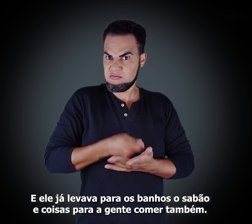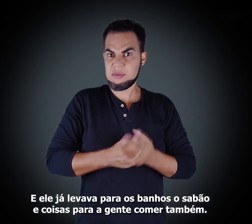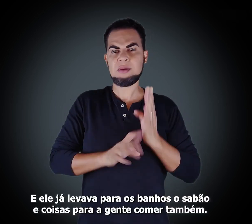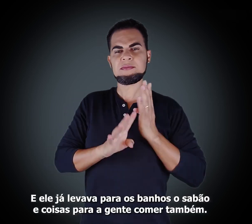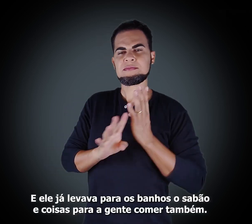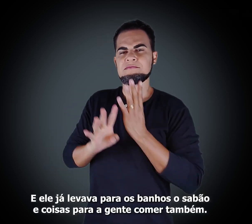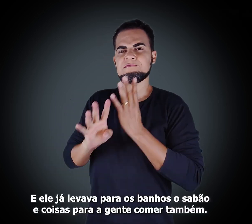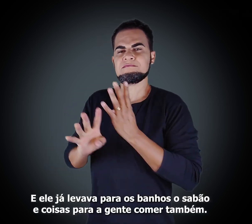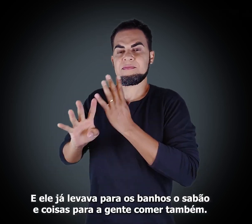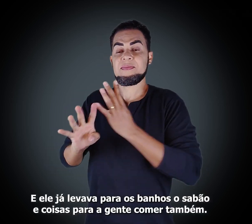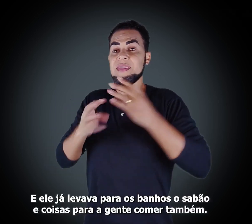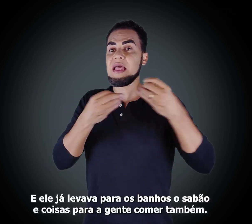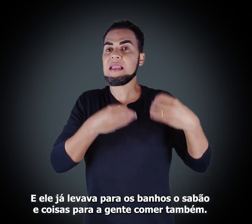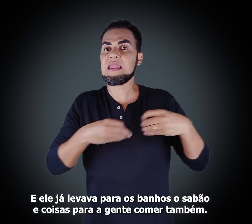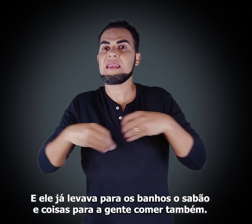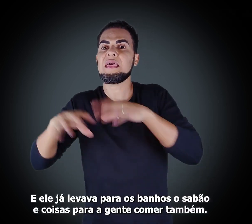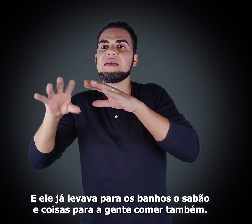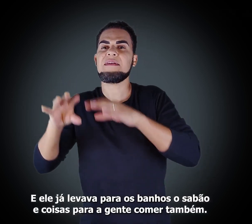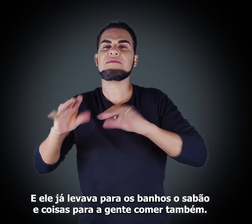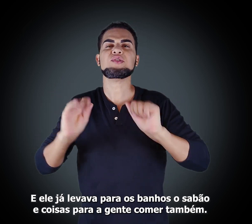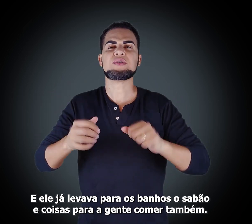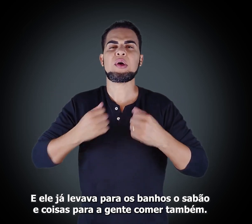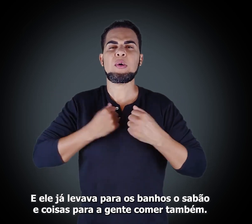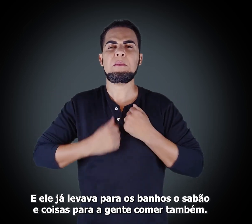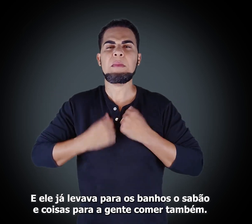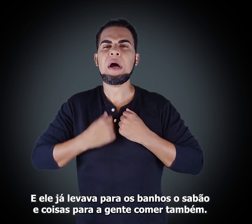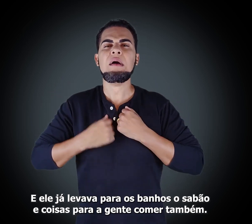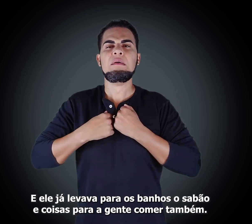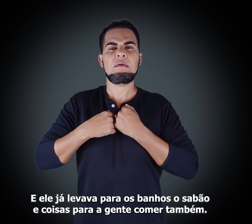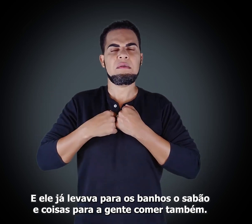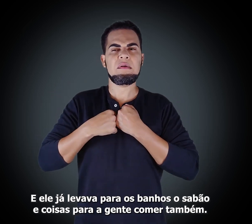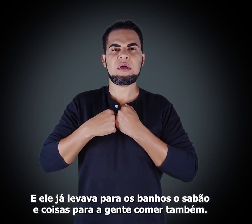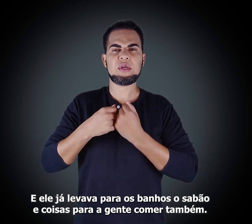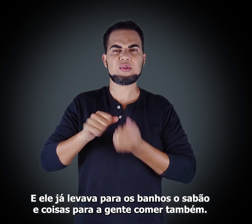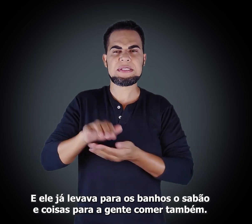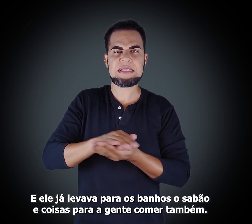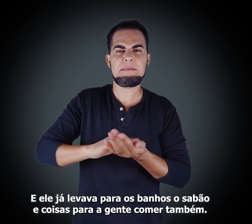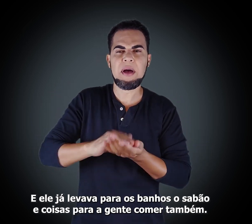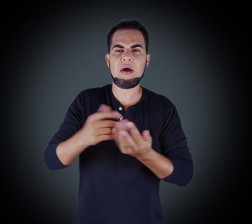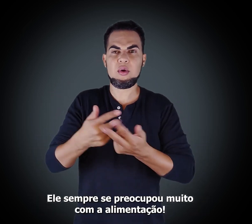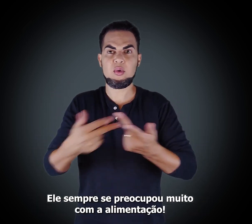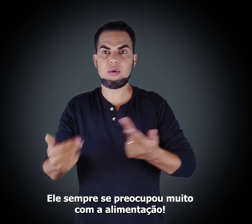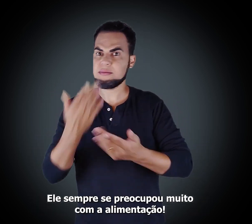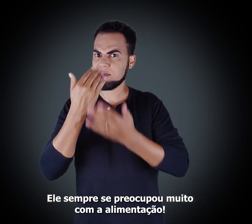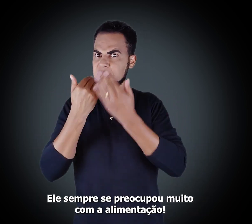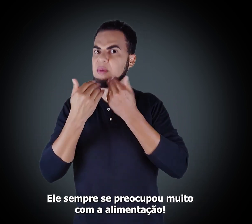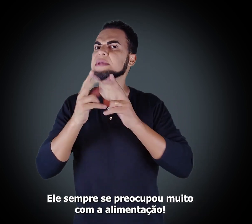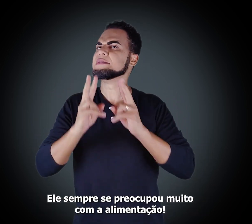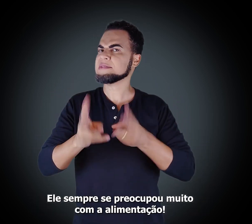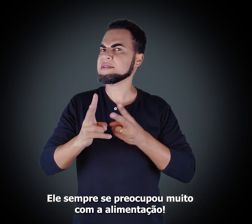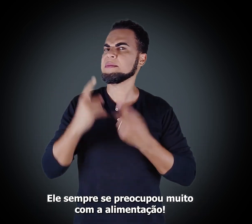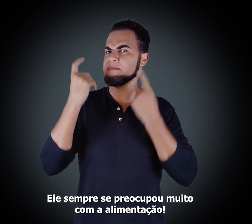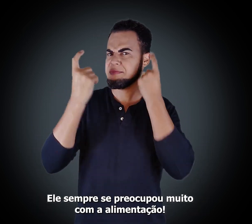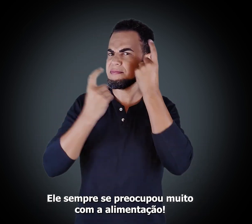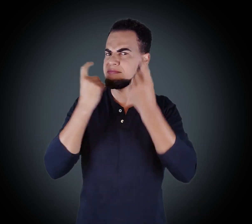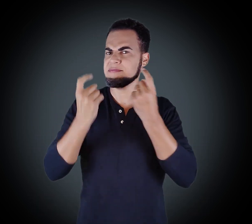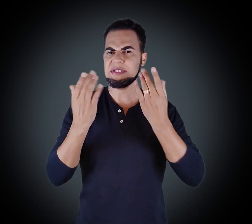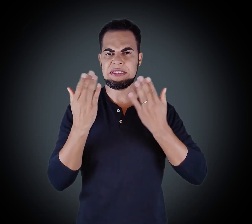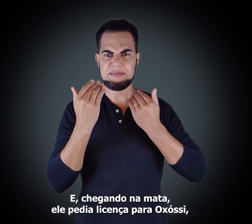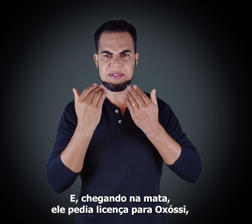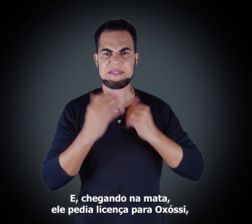e ele já levava os banhos, o sabão e coisas para a gente comer também. Se preocupou muito com a